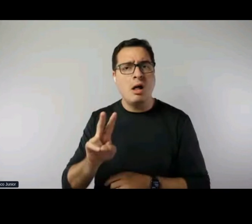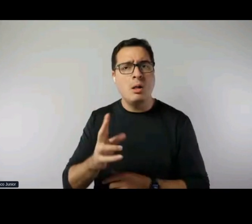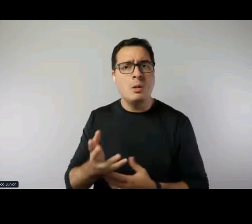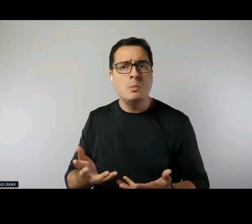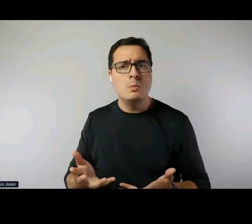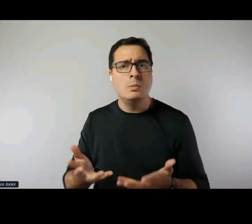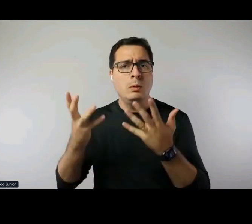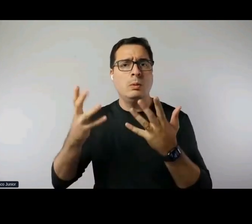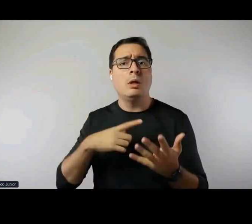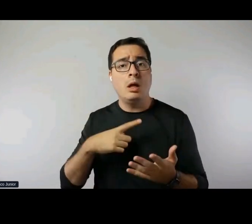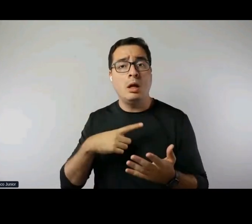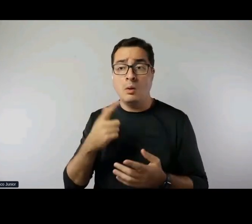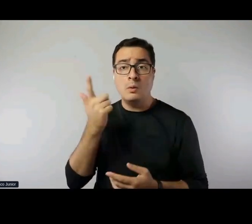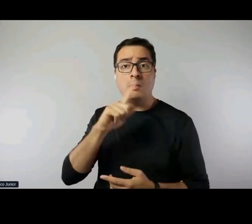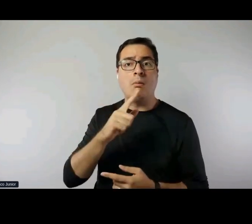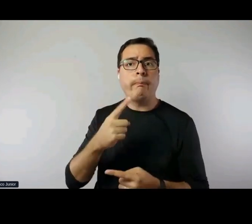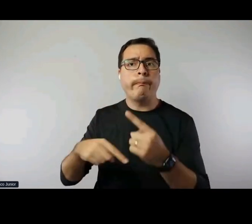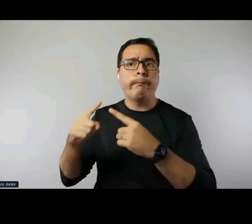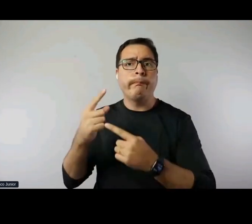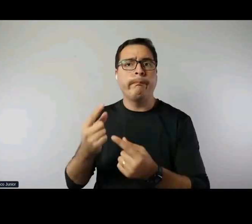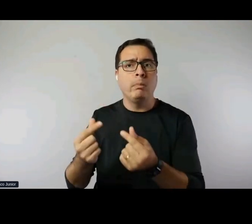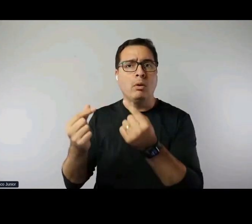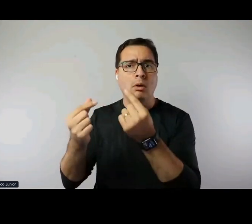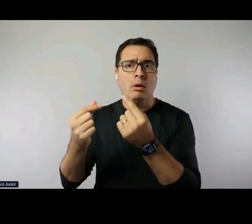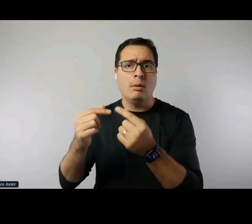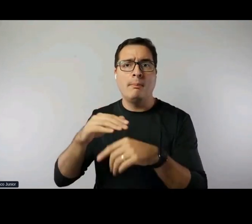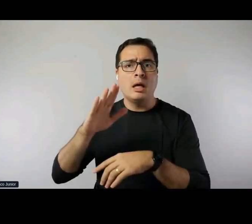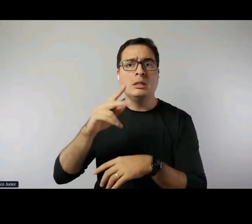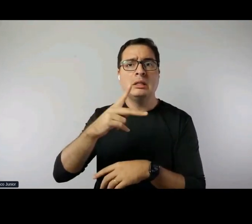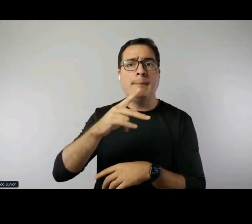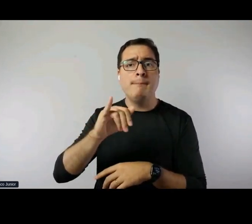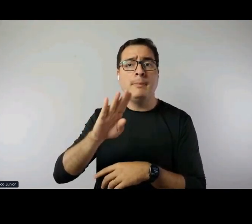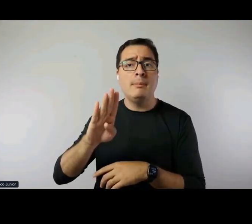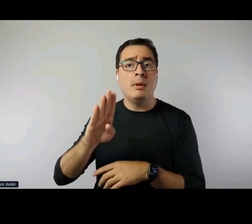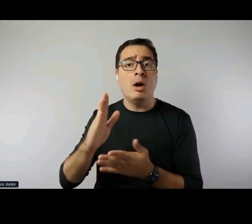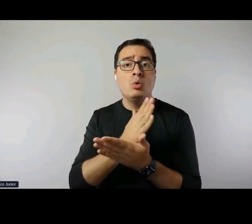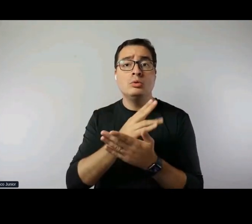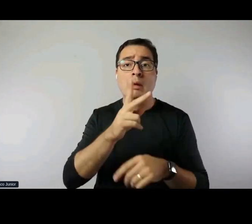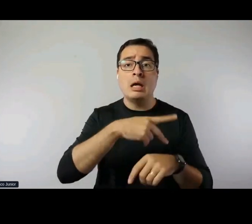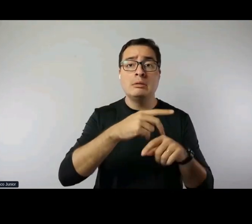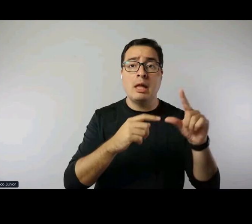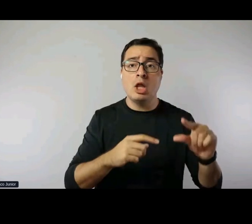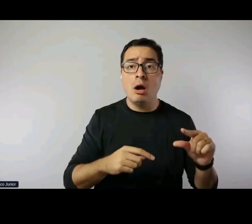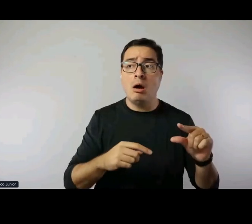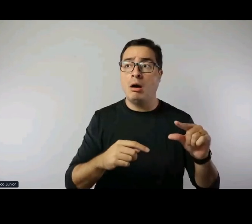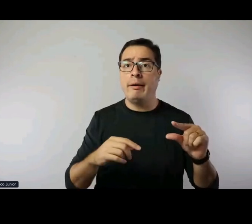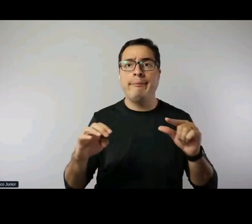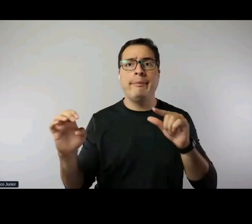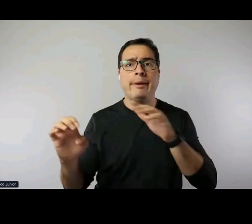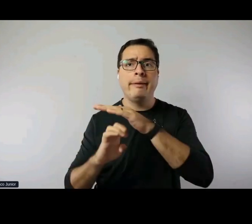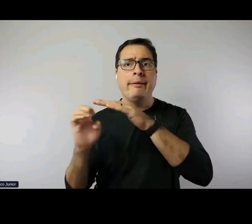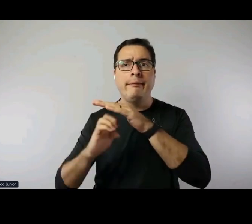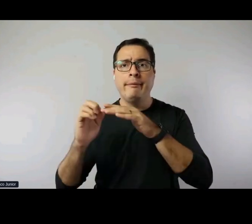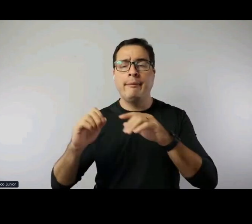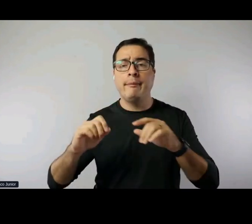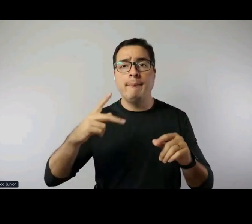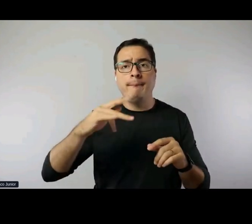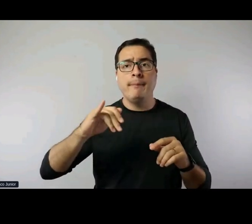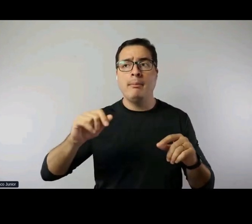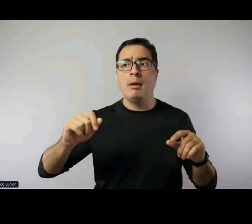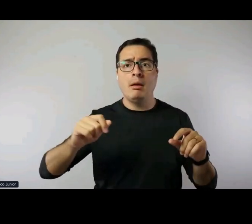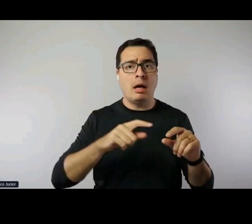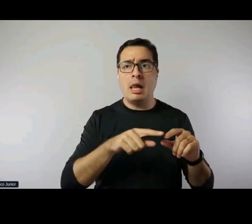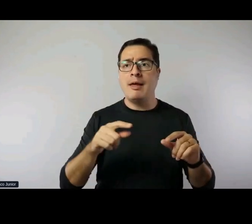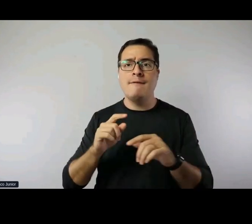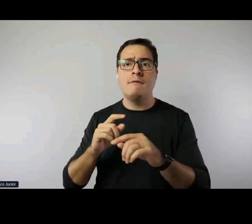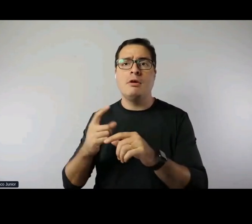ganho delas é muito maior que o PIB de alguns países. É por isso que tem responsabilidade, porque o impacto que elas causam